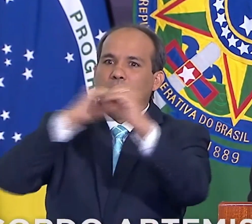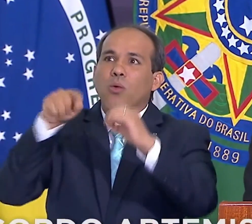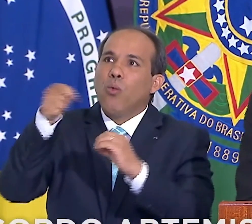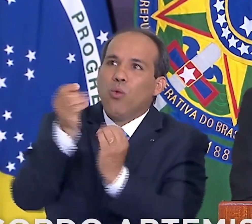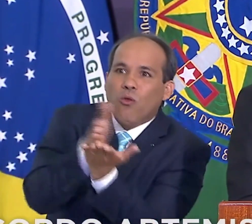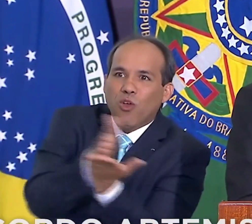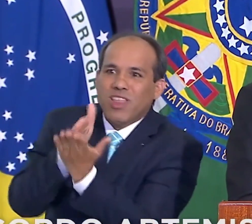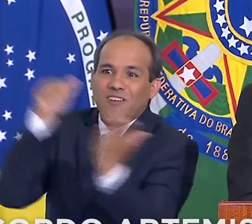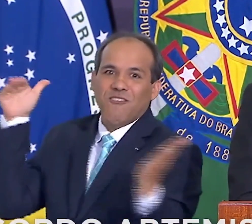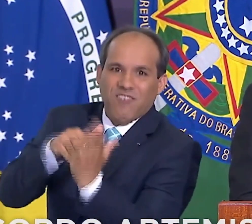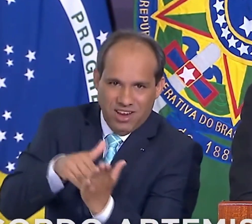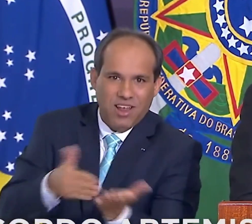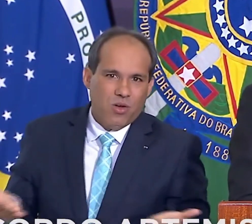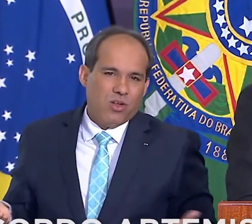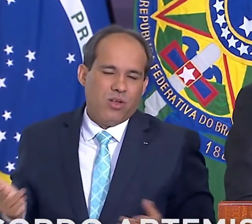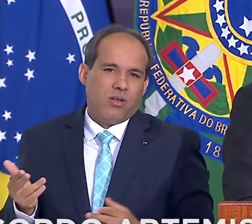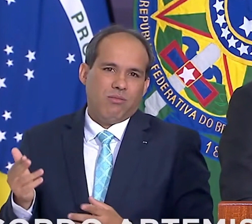final?